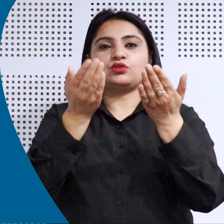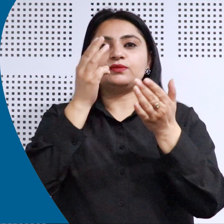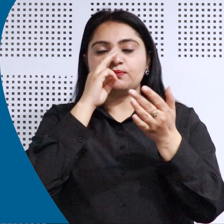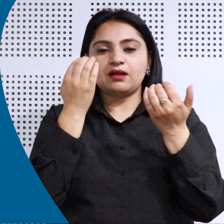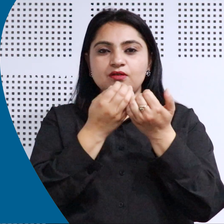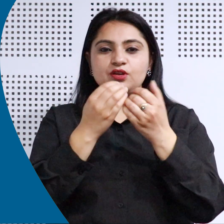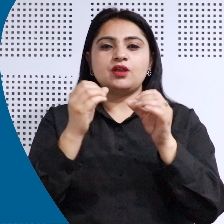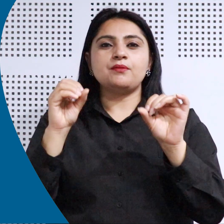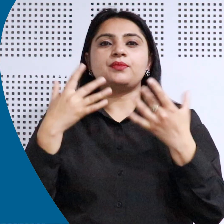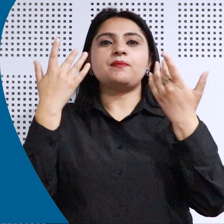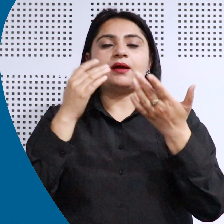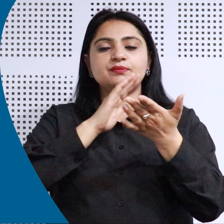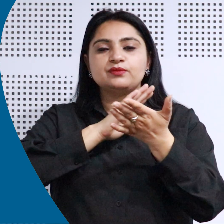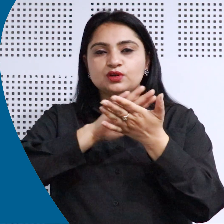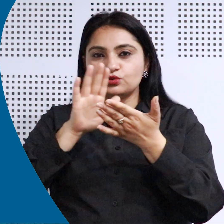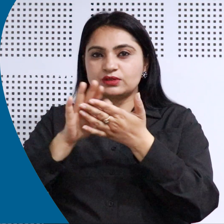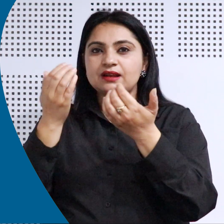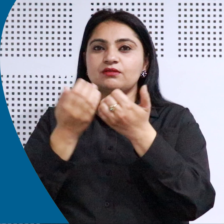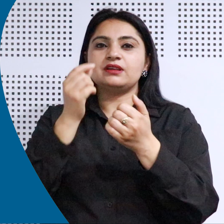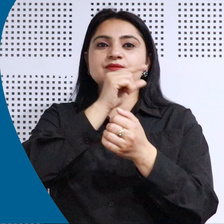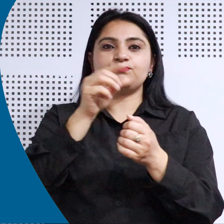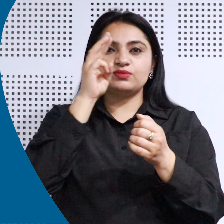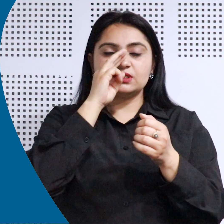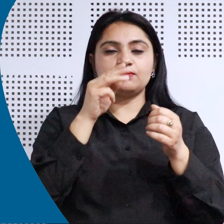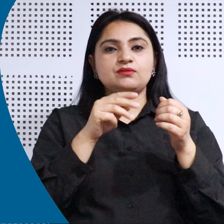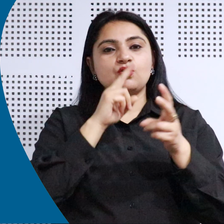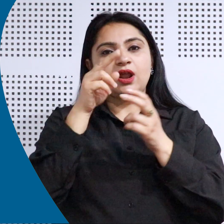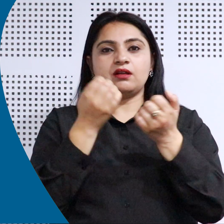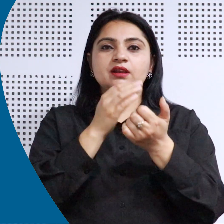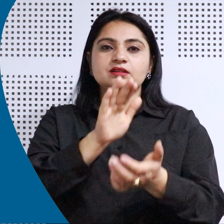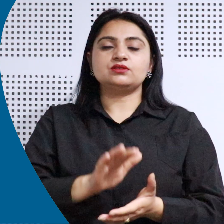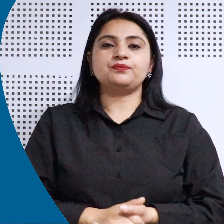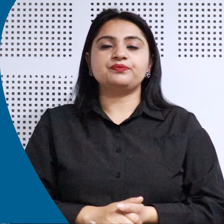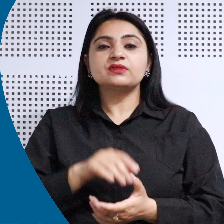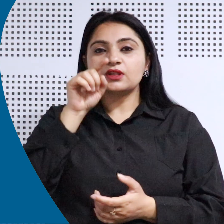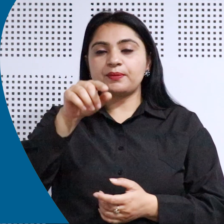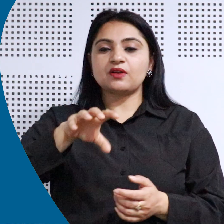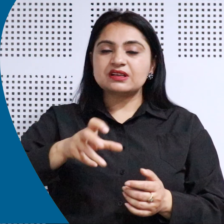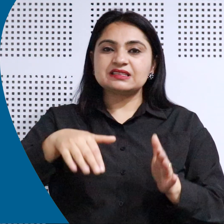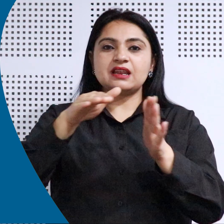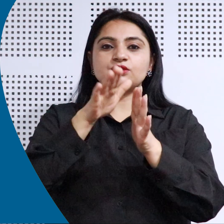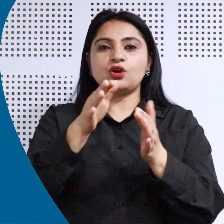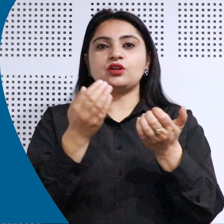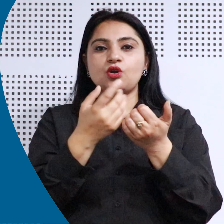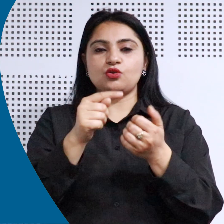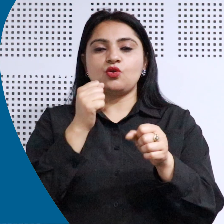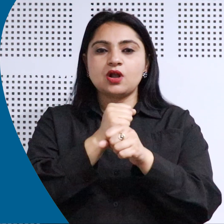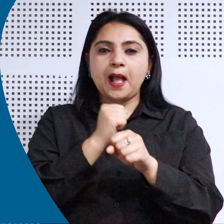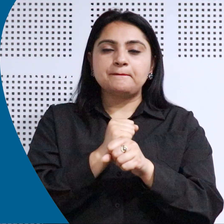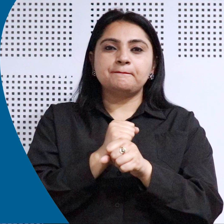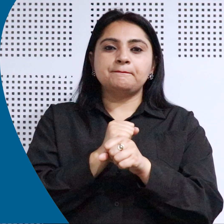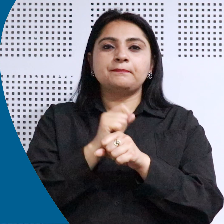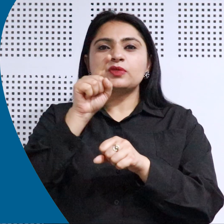पार्ने प्रभाव र सुधार गर्नुपर्ने पक्षका बारेमा चर्चा गरिरहेका छौं। तपाईको स्थानीय तहले गरेको काम